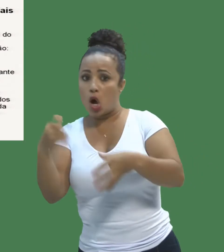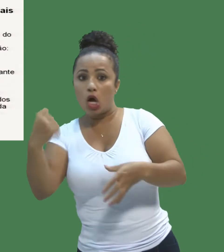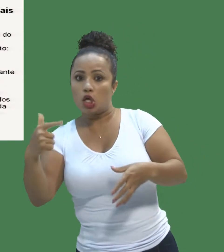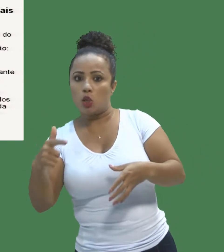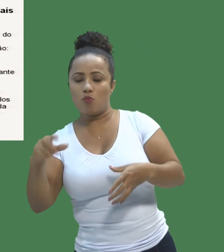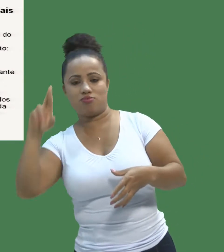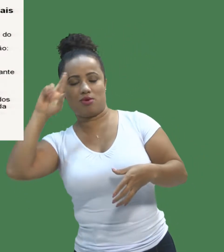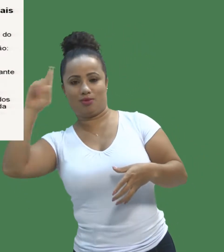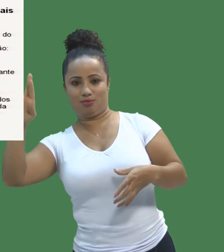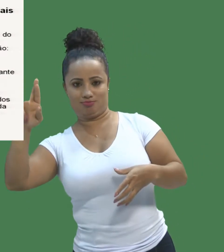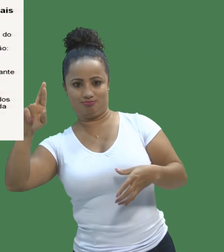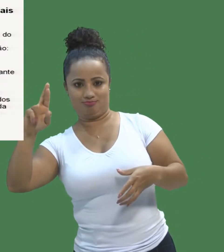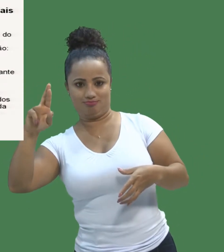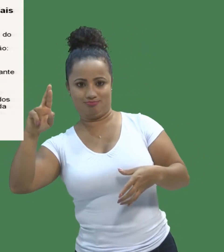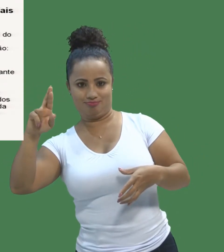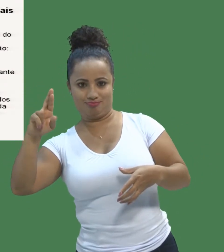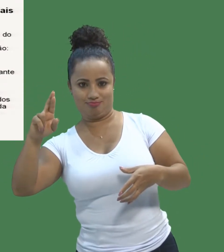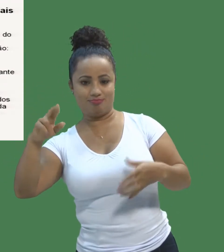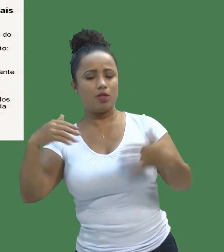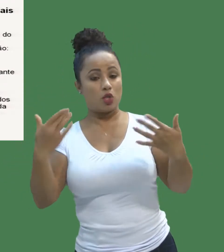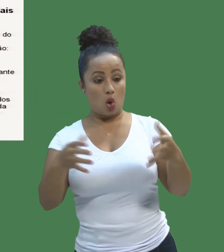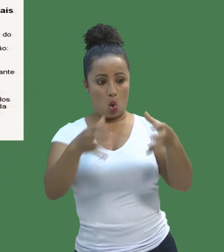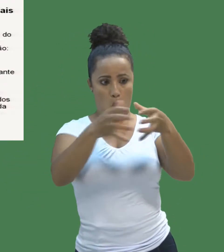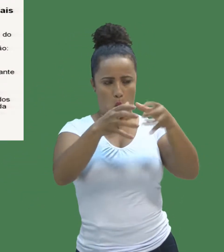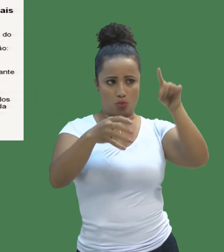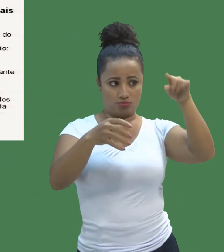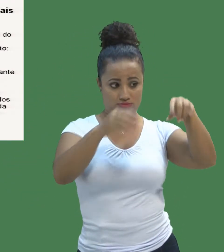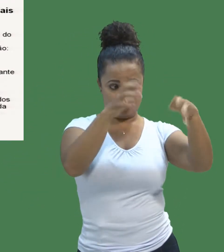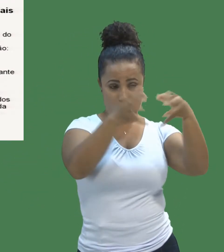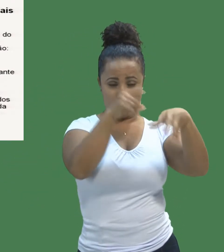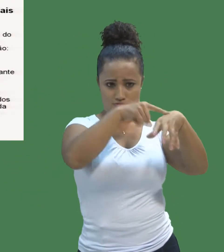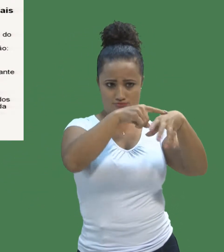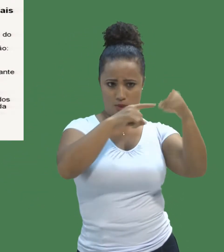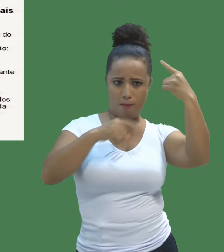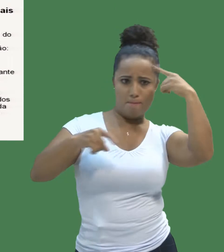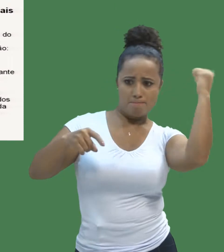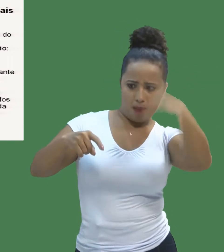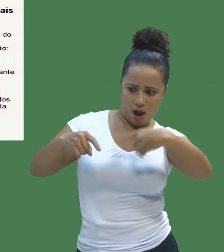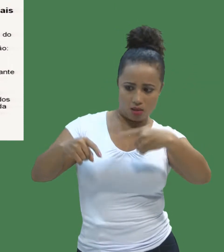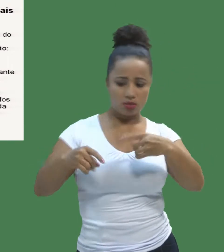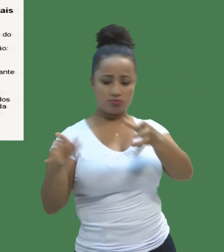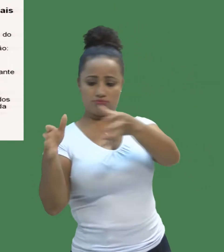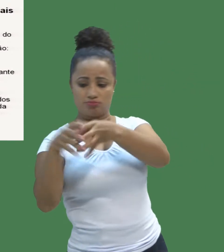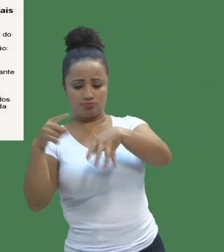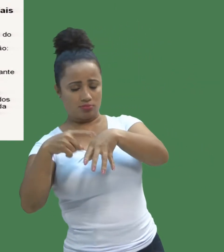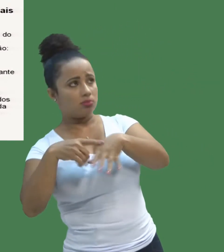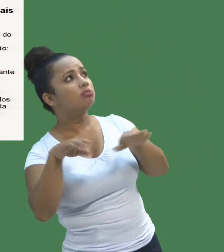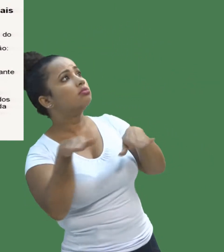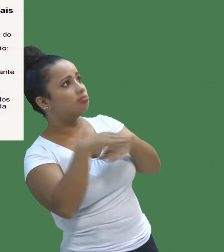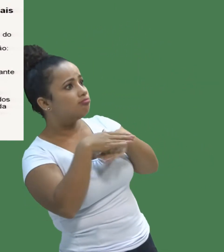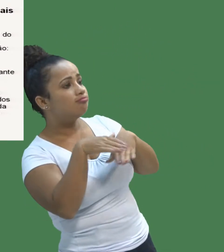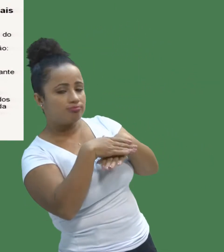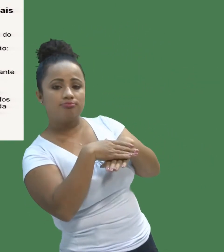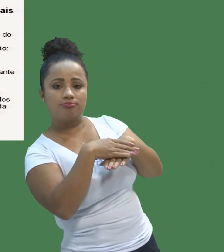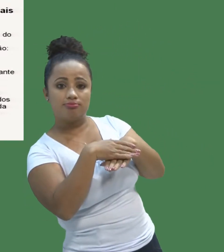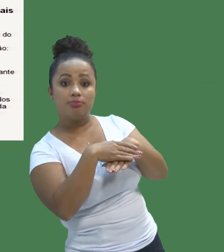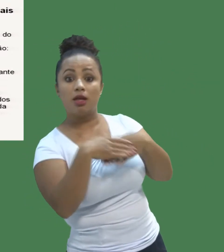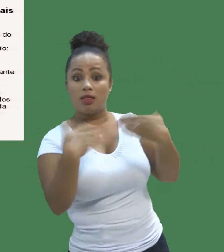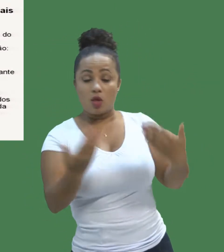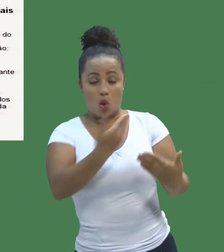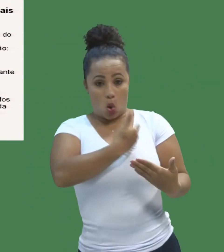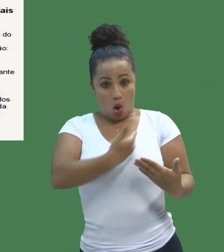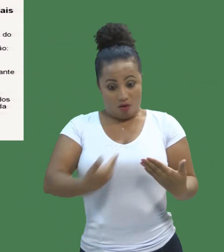produção. Classe dominante e classe dominada. O Estado representa